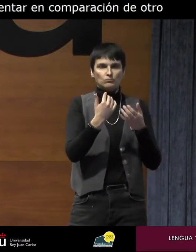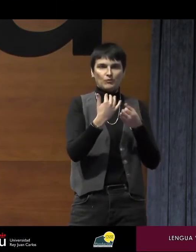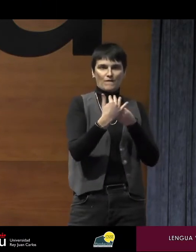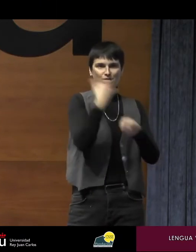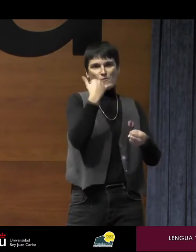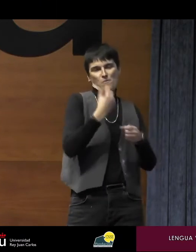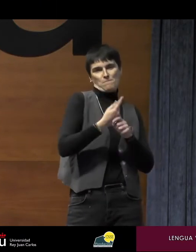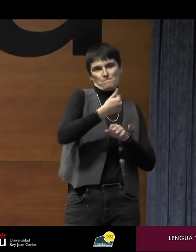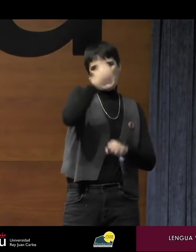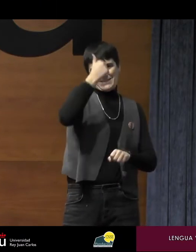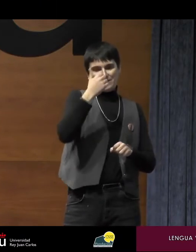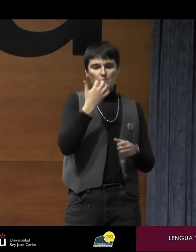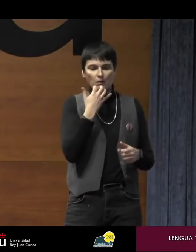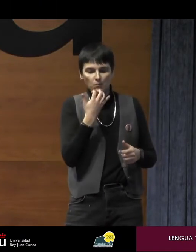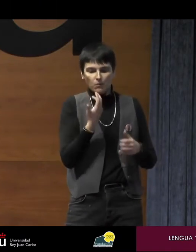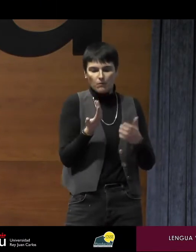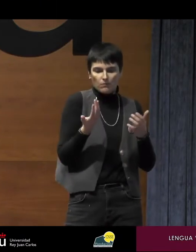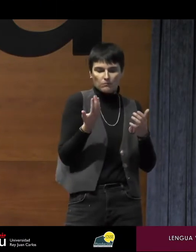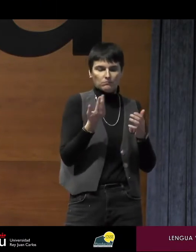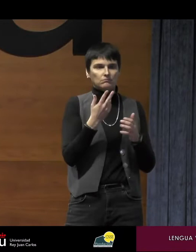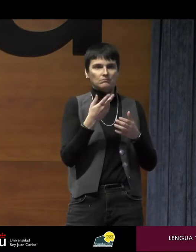ellas.